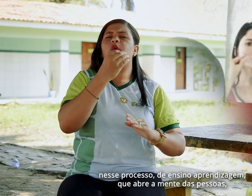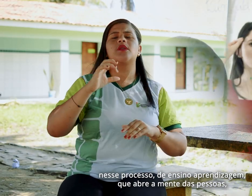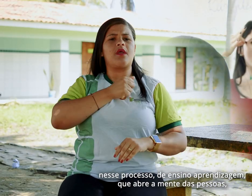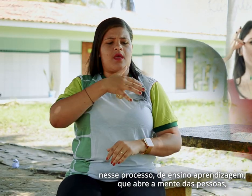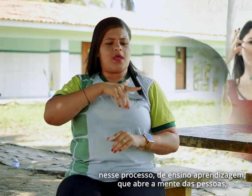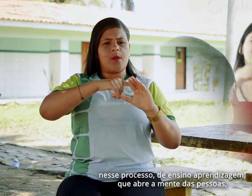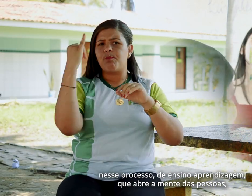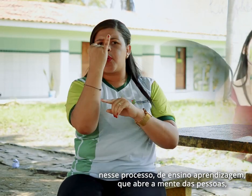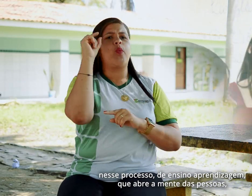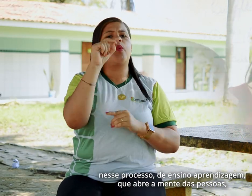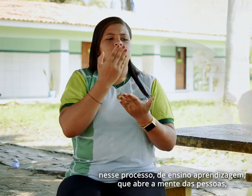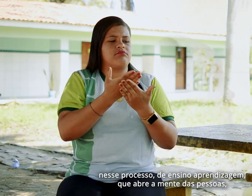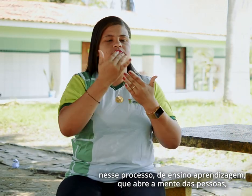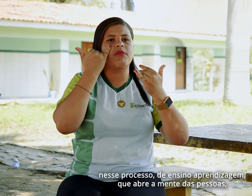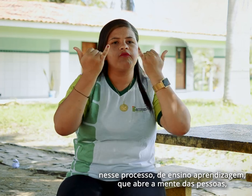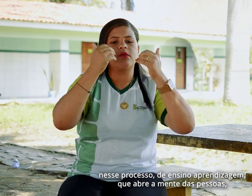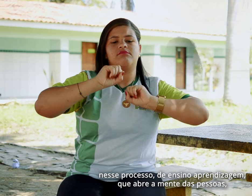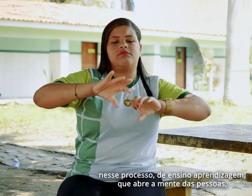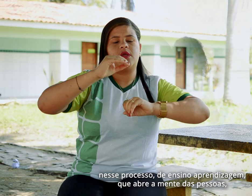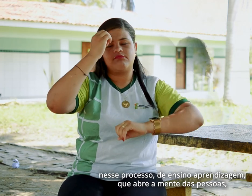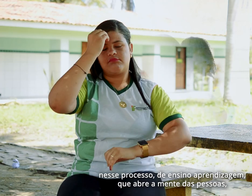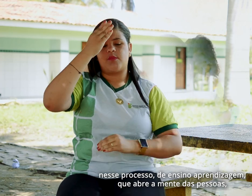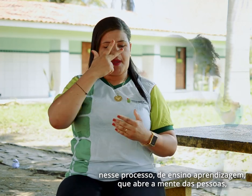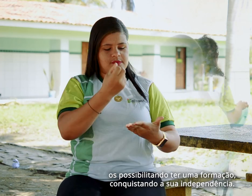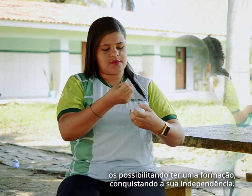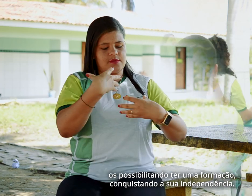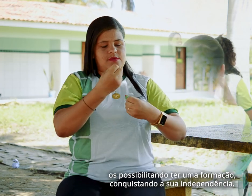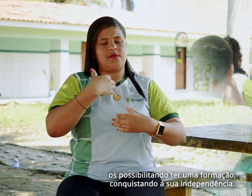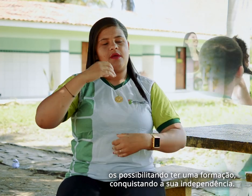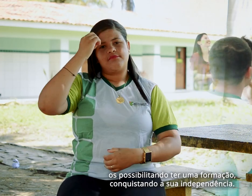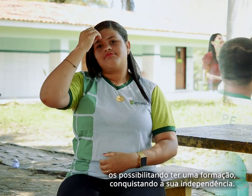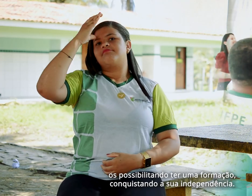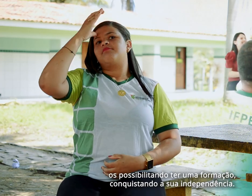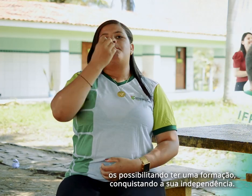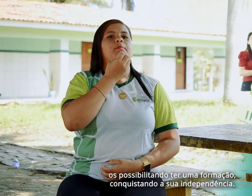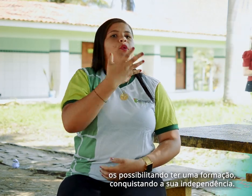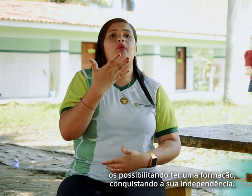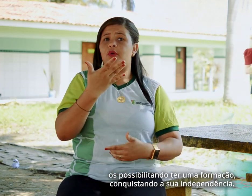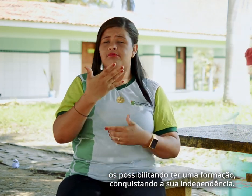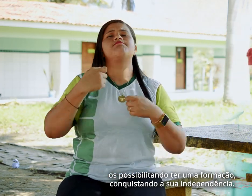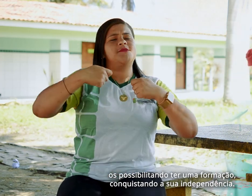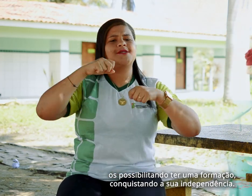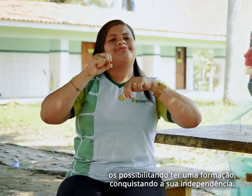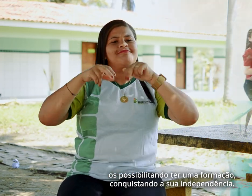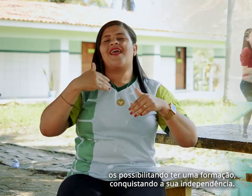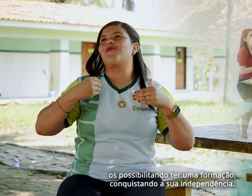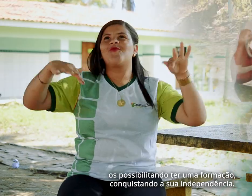processo de ensino-aprendizagem que abre a mente das pessoas, os possibilitando ter uma formação, conquistando a sua